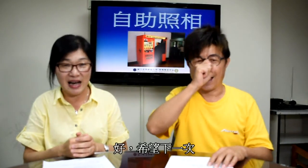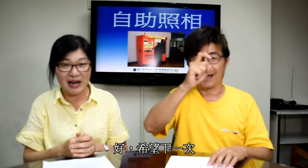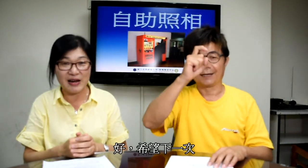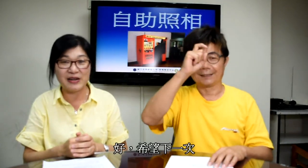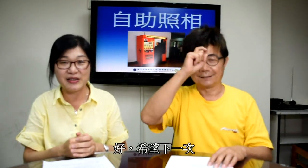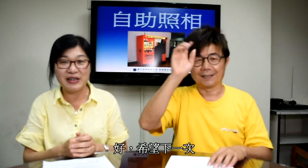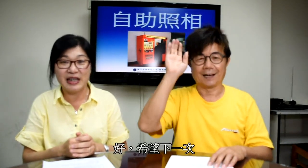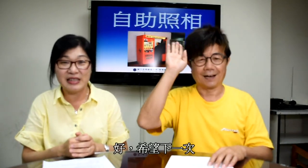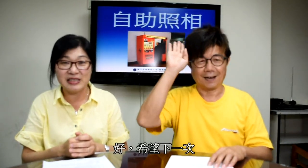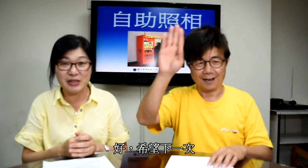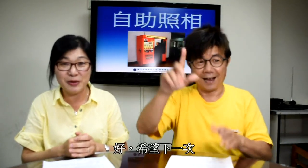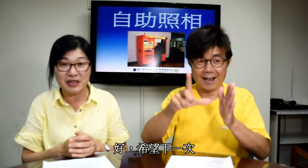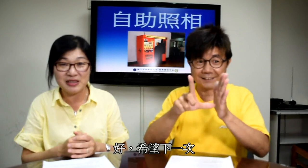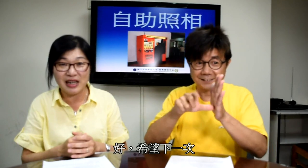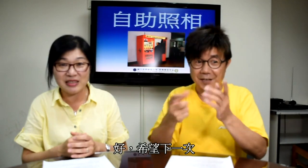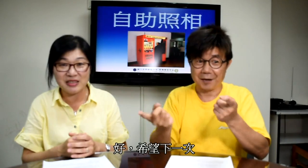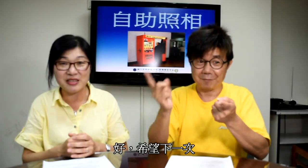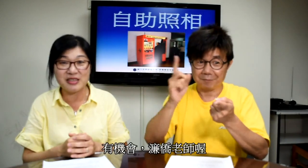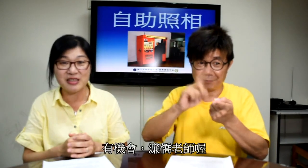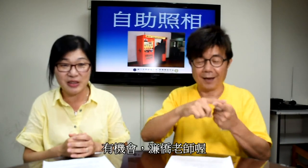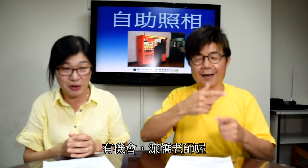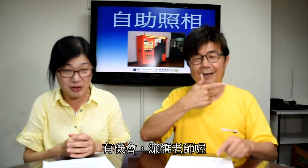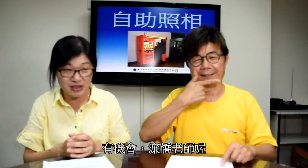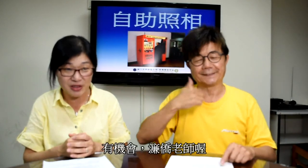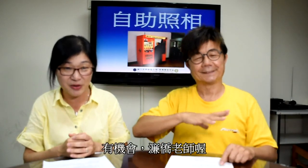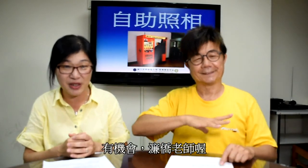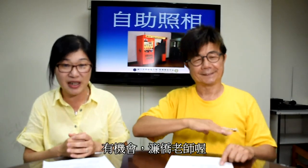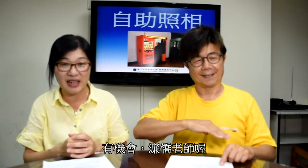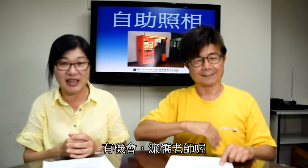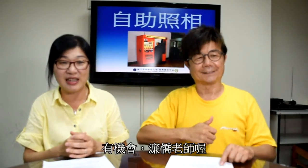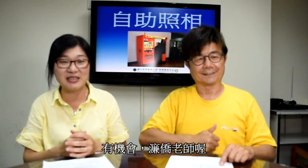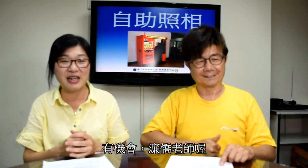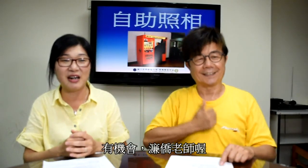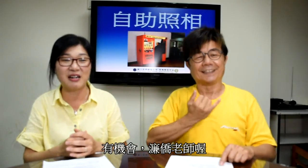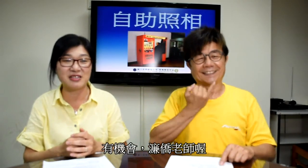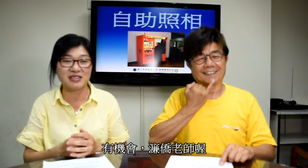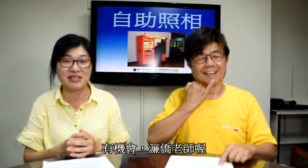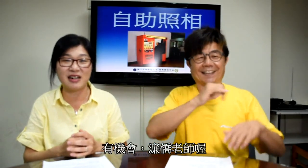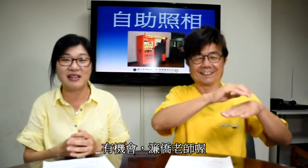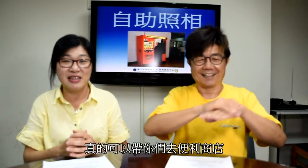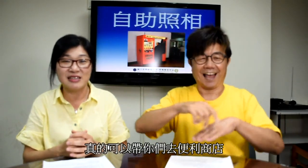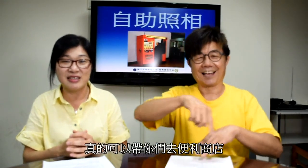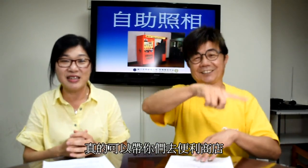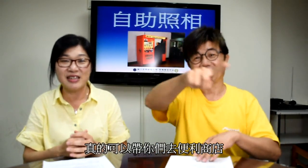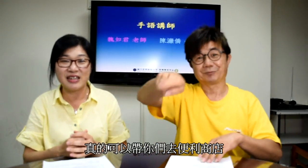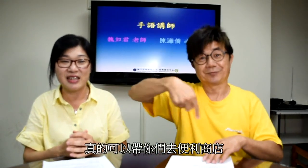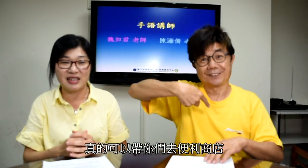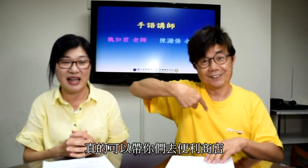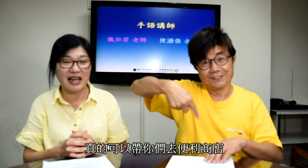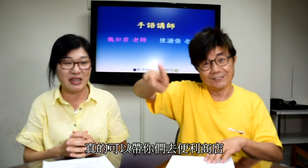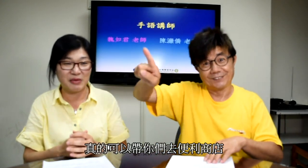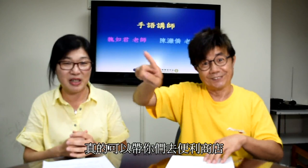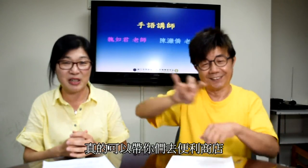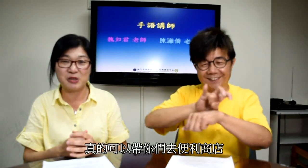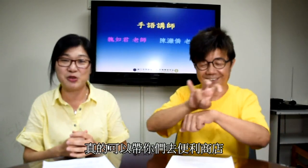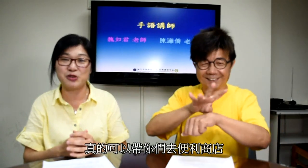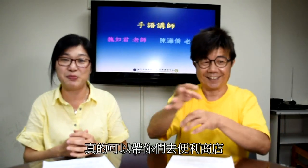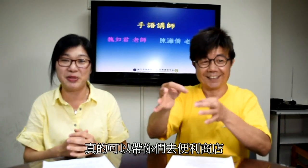好，希望下一次有机会，连桥老师哦，真的可以带你们去便